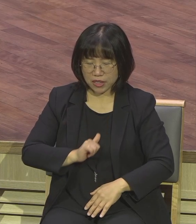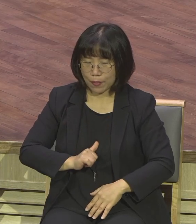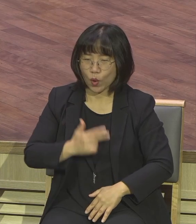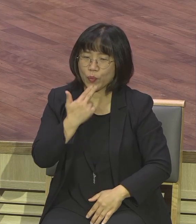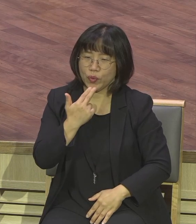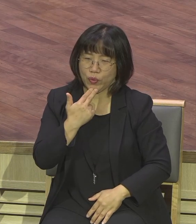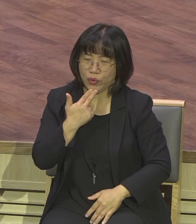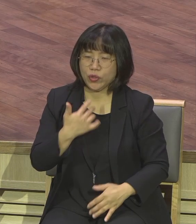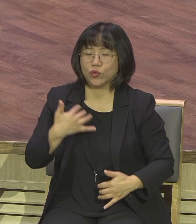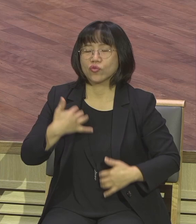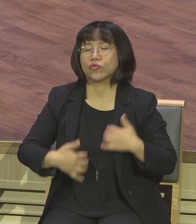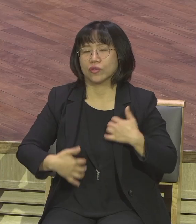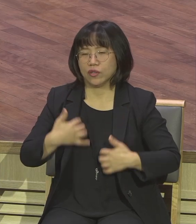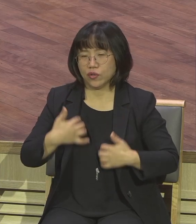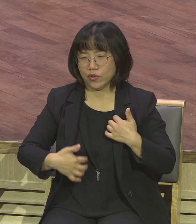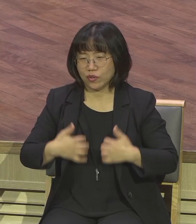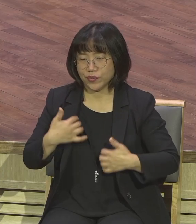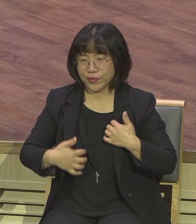누린다.